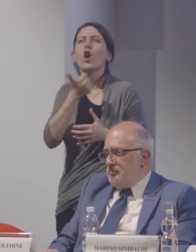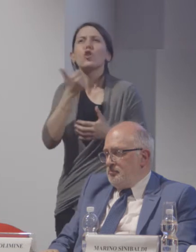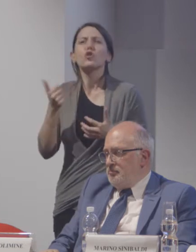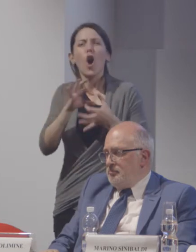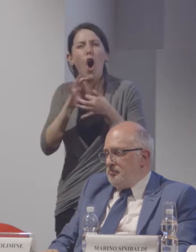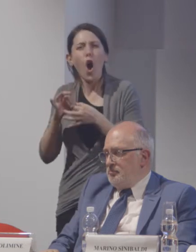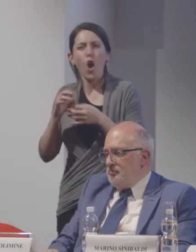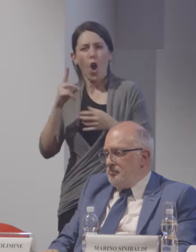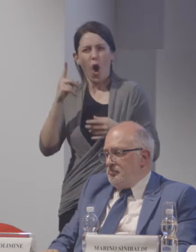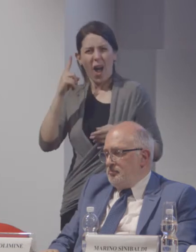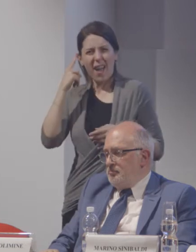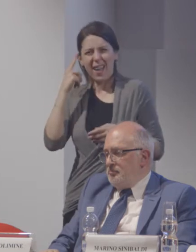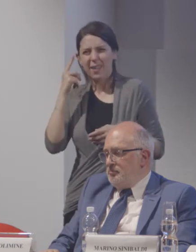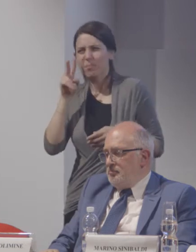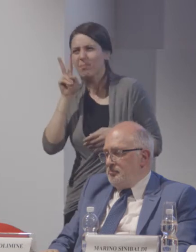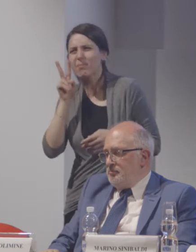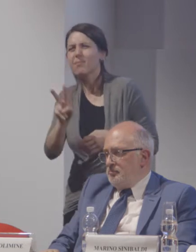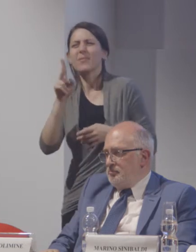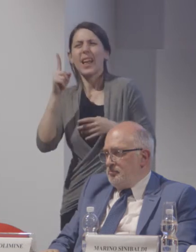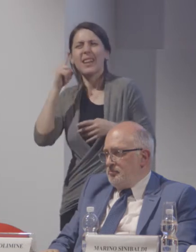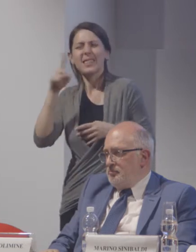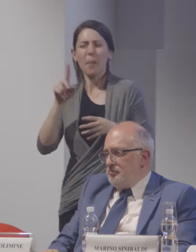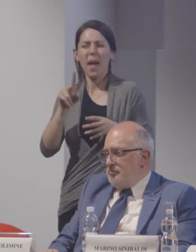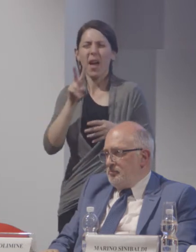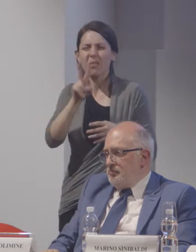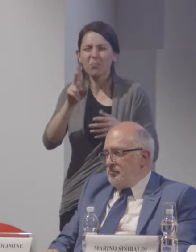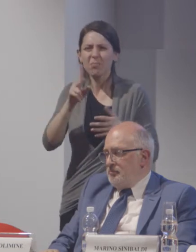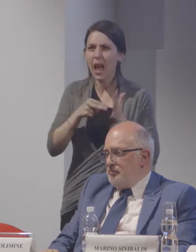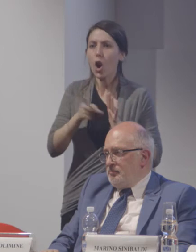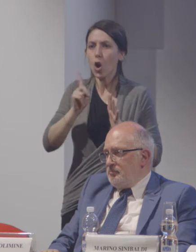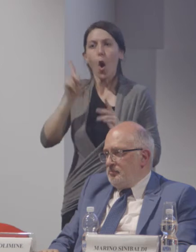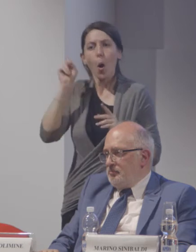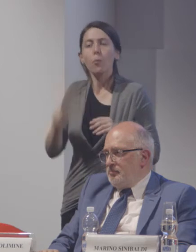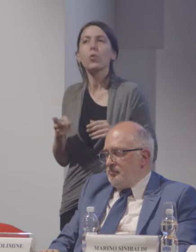al potere come mezzo della democrazia, ha